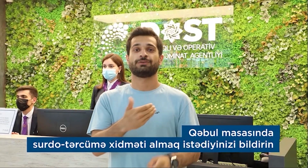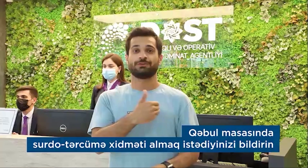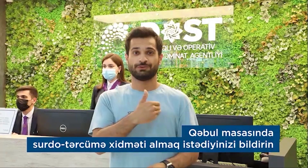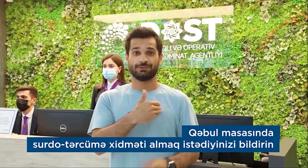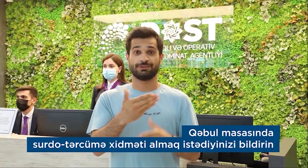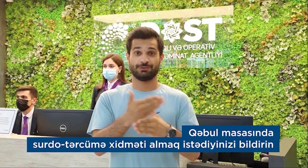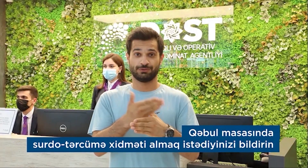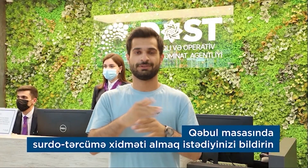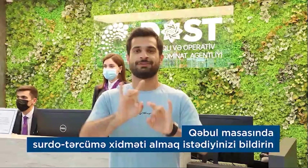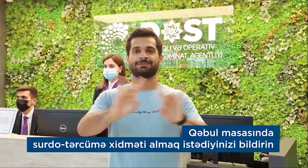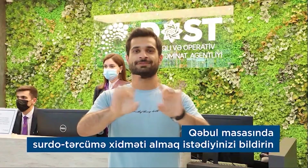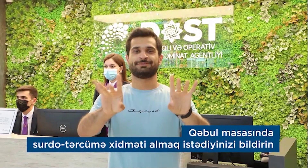almaq istədiyini bildirir.